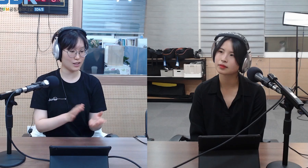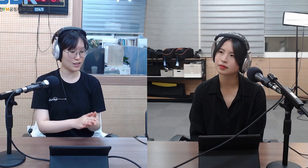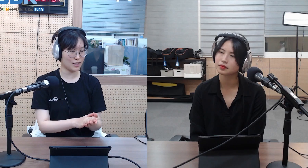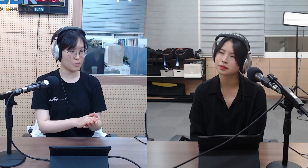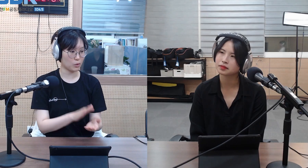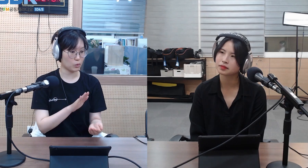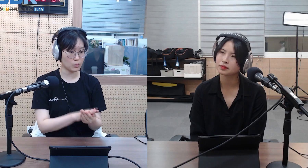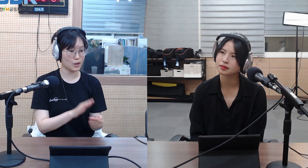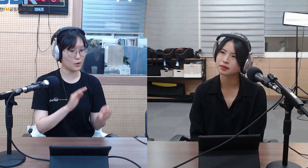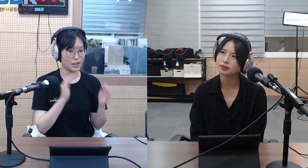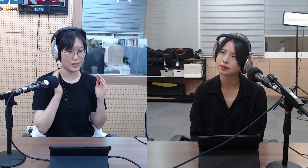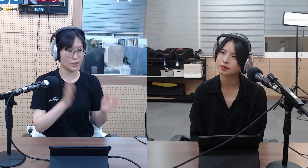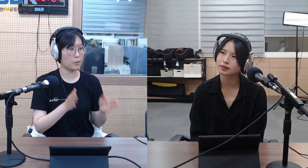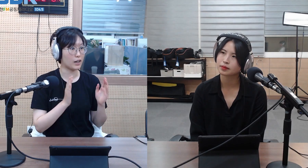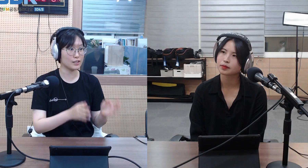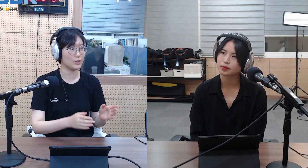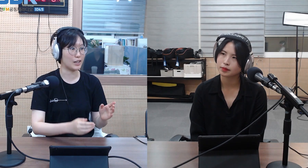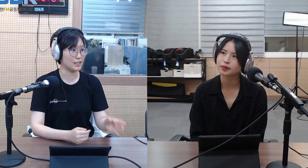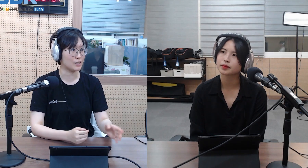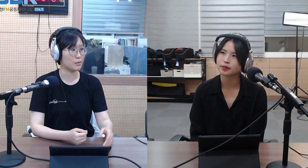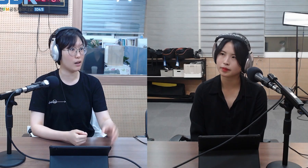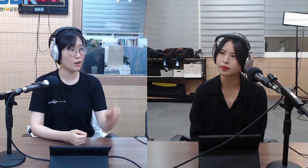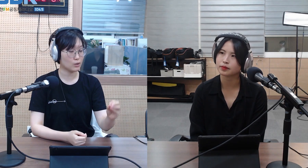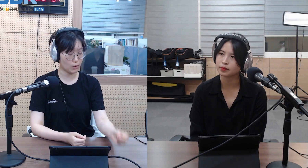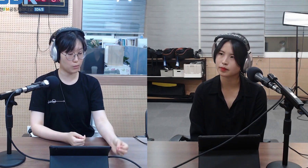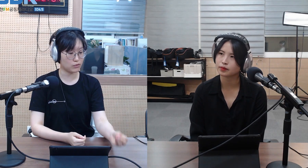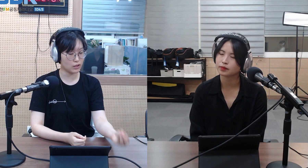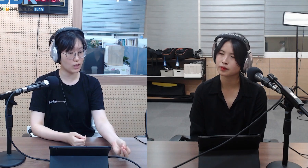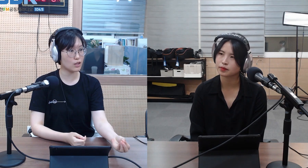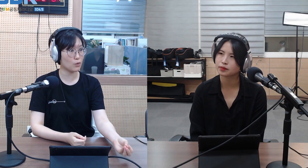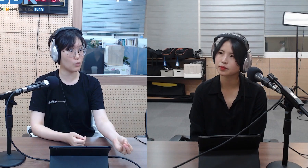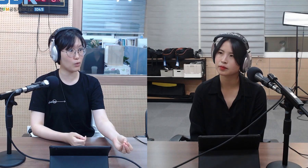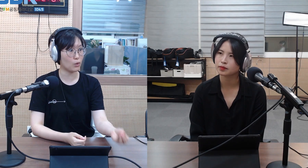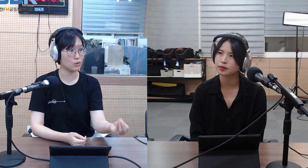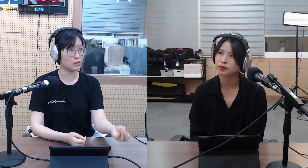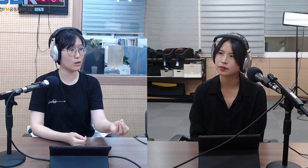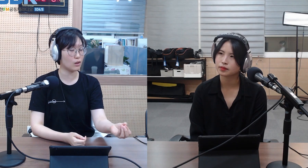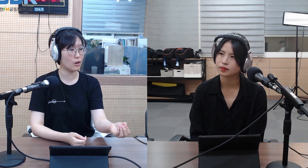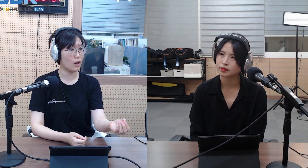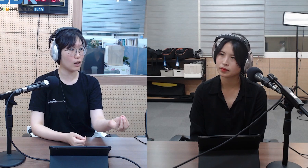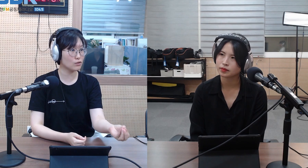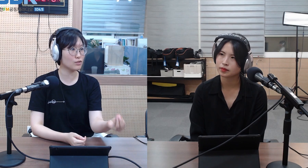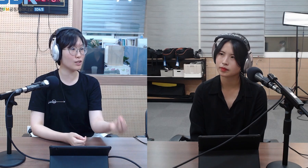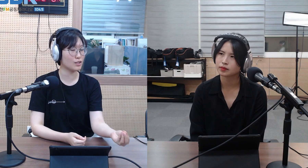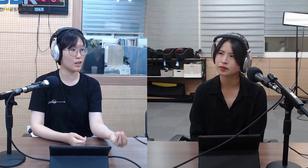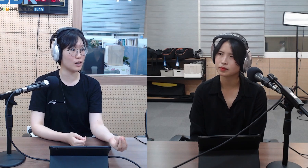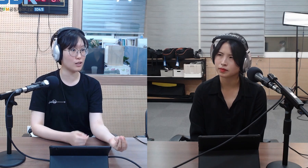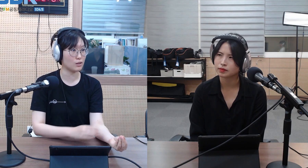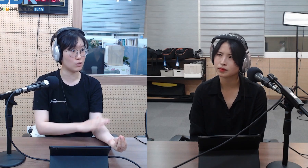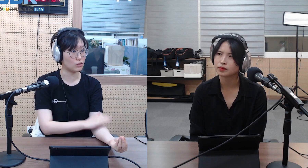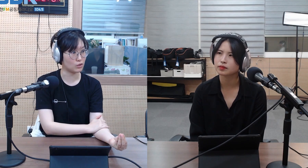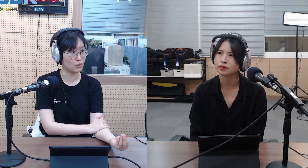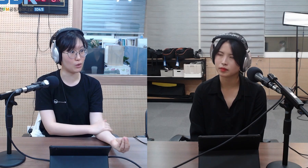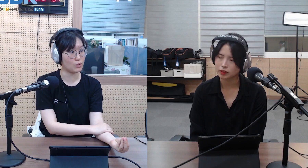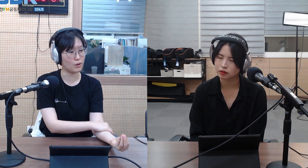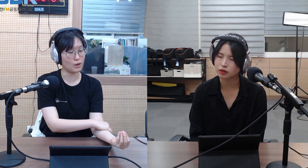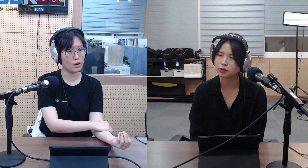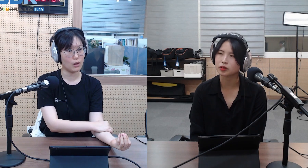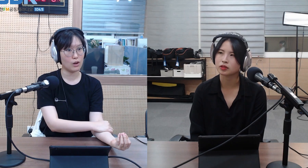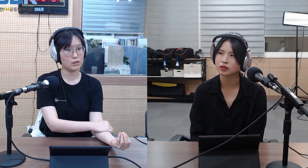비장애인들이 뭐 교통사고를 나는 걸 바라는 건 아니지만 정말 불의의 사고로 언제 한순간에 장애인이 될 수 있어요. 그럼요. 근데